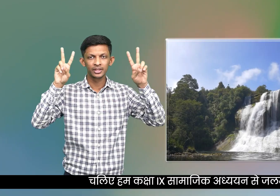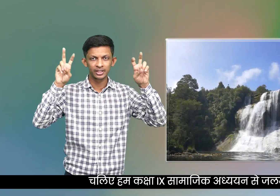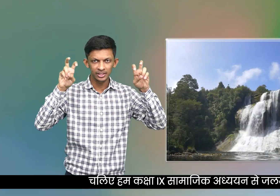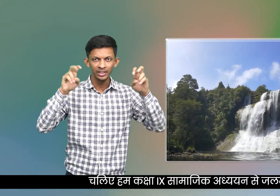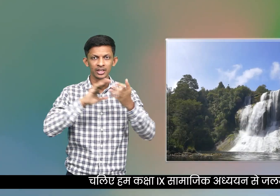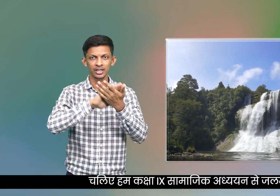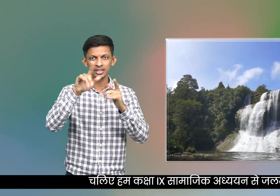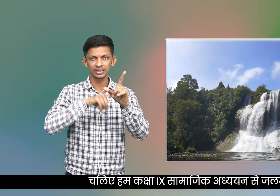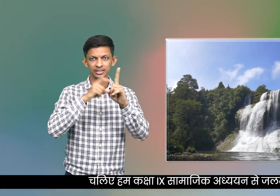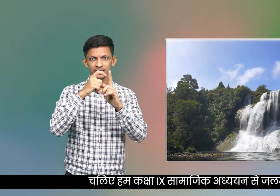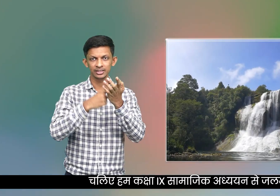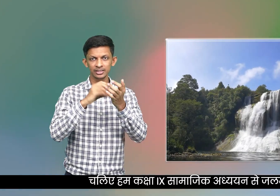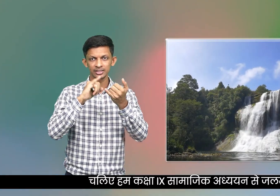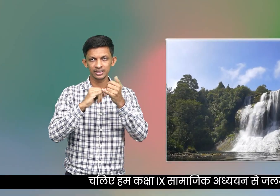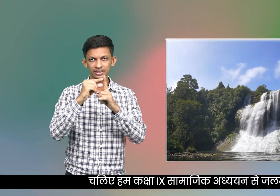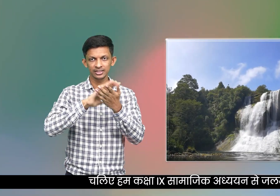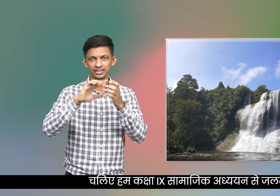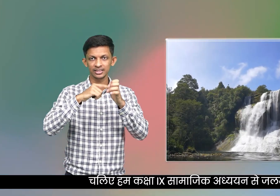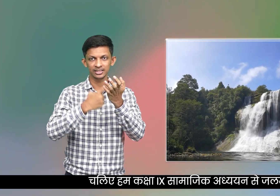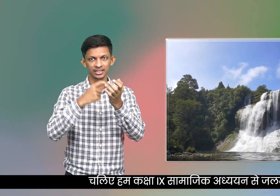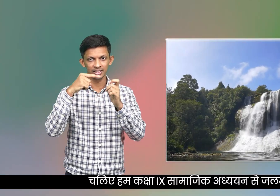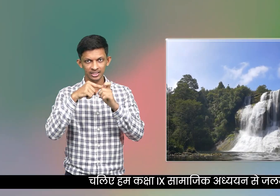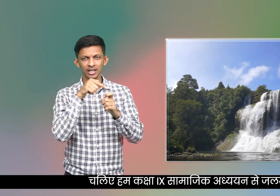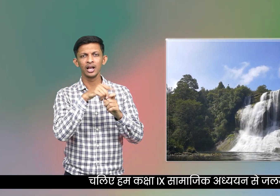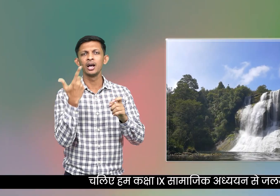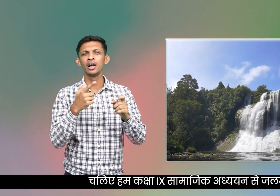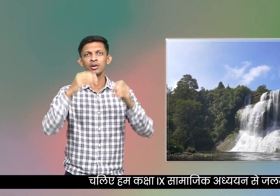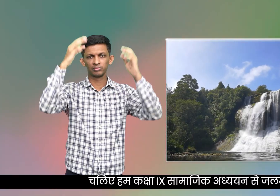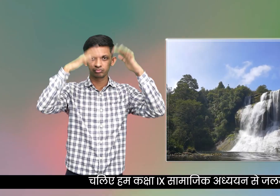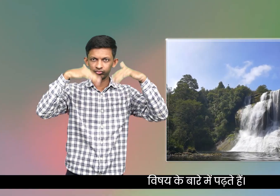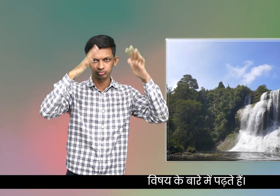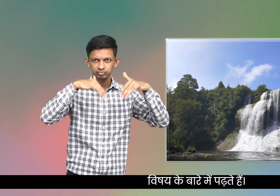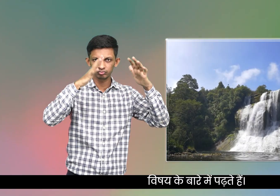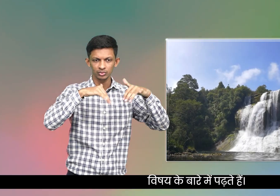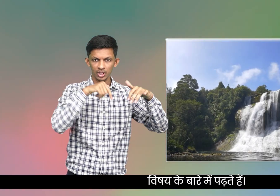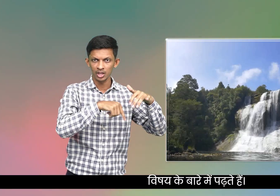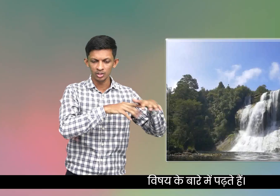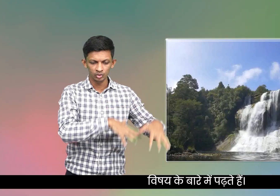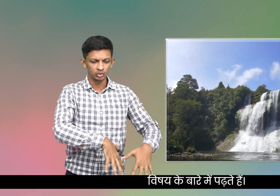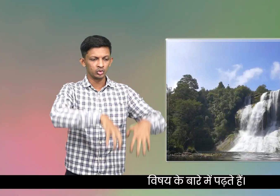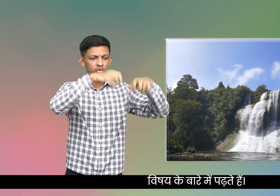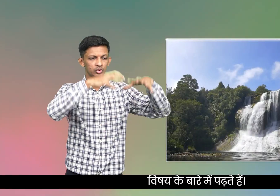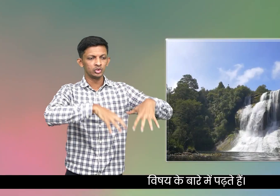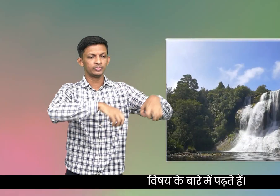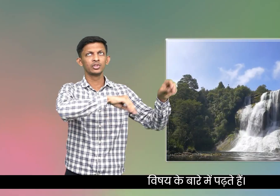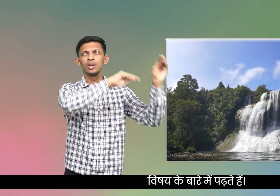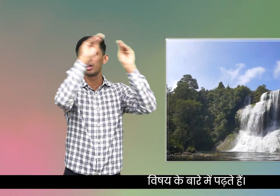9 सामाजिक अध्ययन से जलमंडल विषय के बारे में पढ़ते हैं।